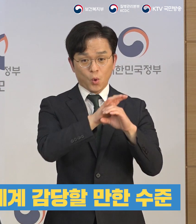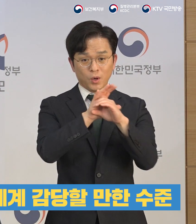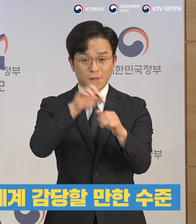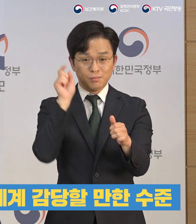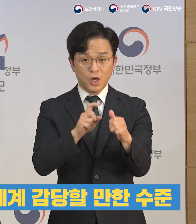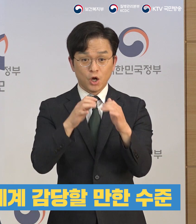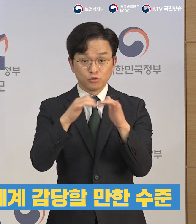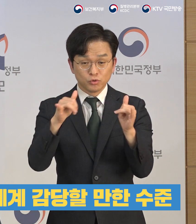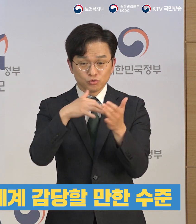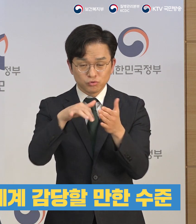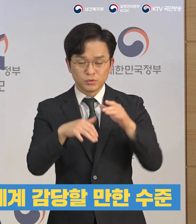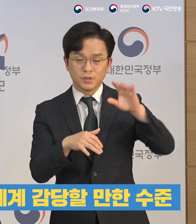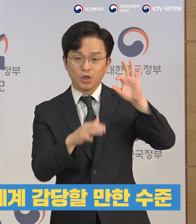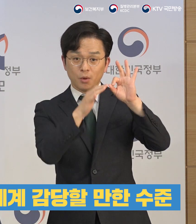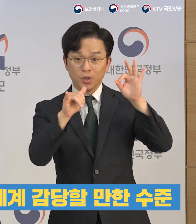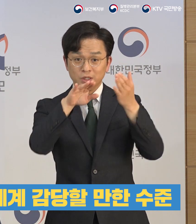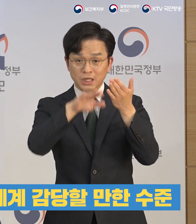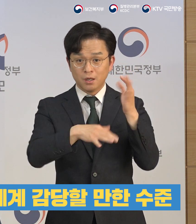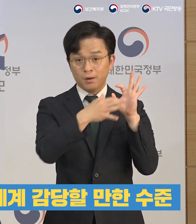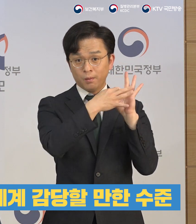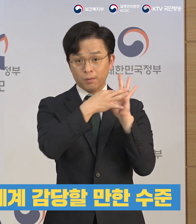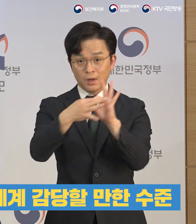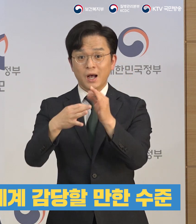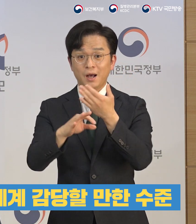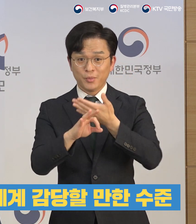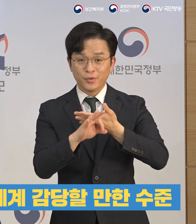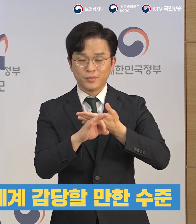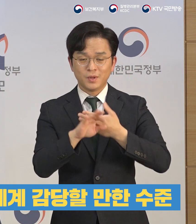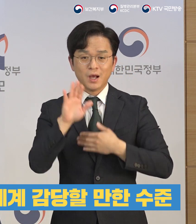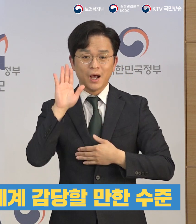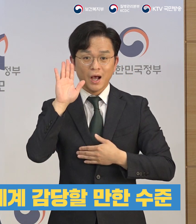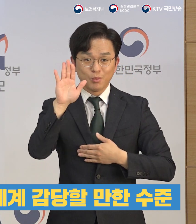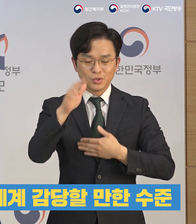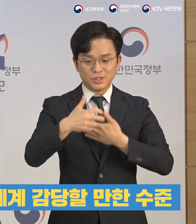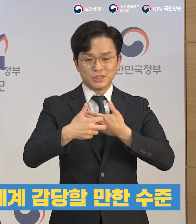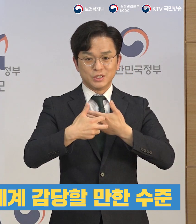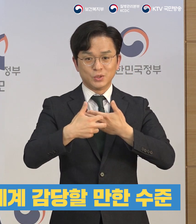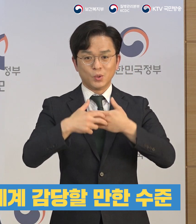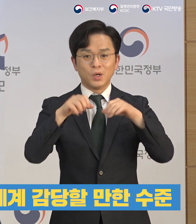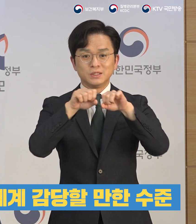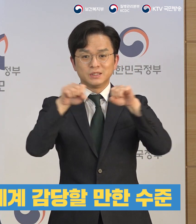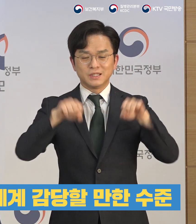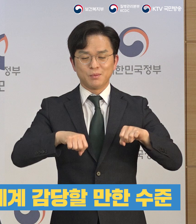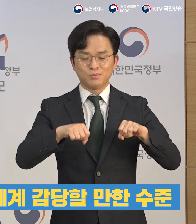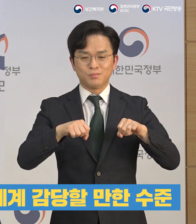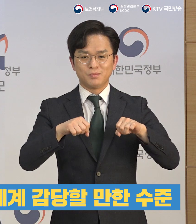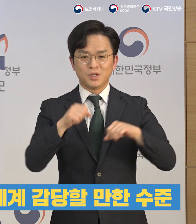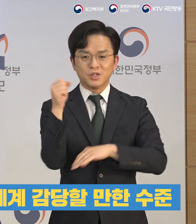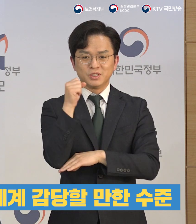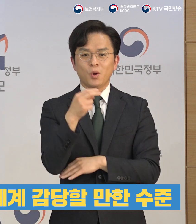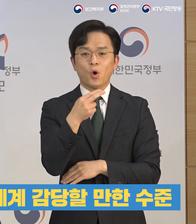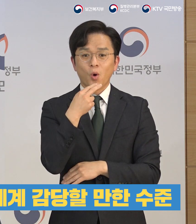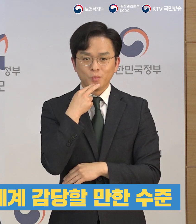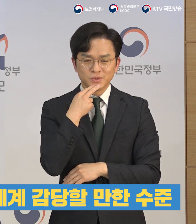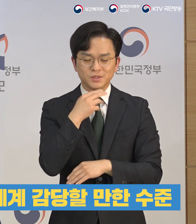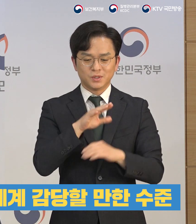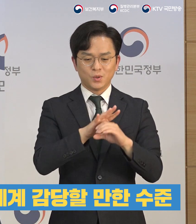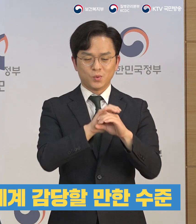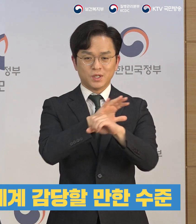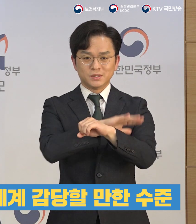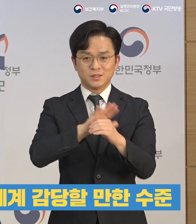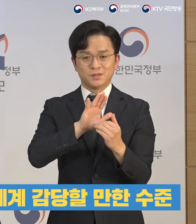성 에도 불구하고 현재의 추세를 유지한다면 우리 어류 치기가 큰 부담 없이 충분히 감당 가능한